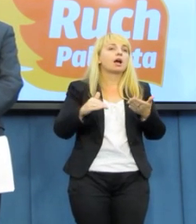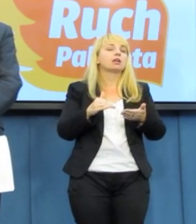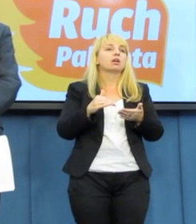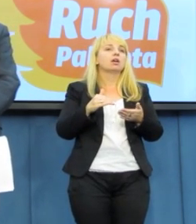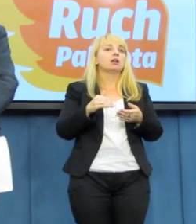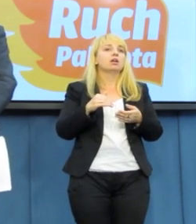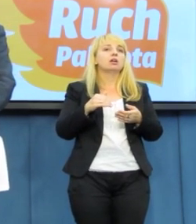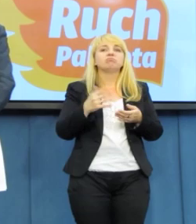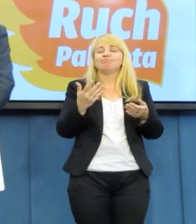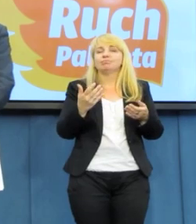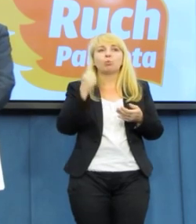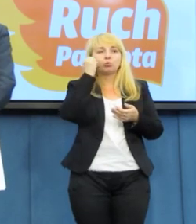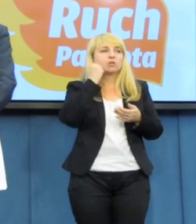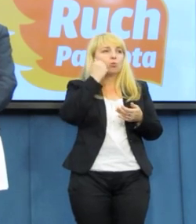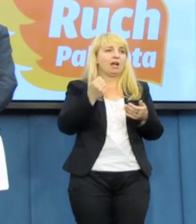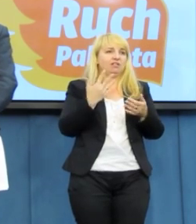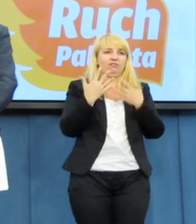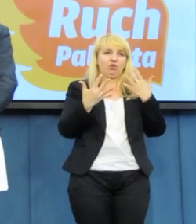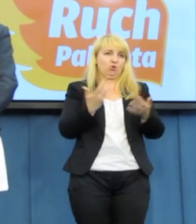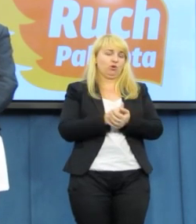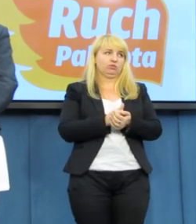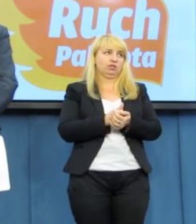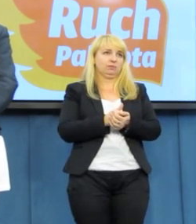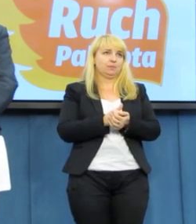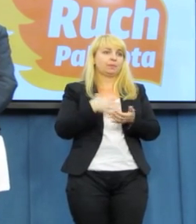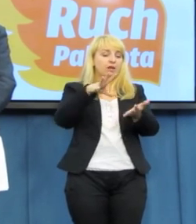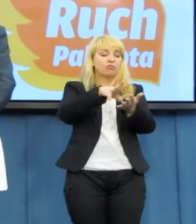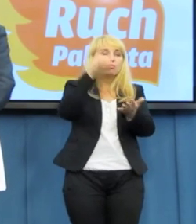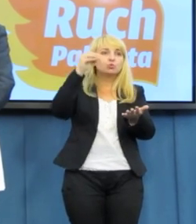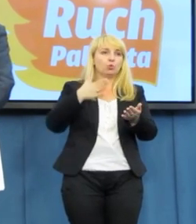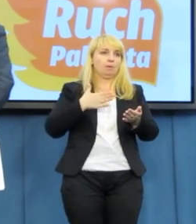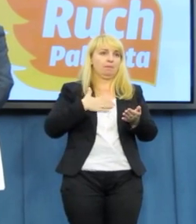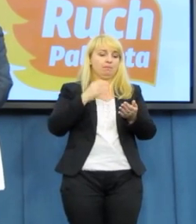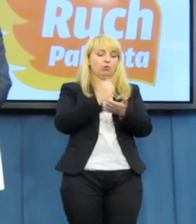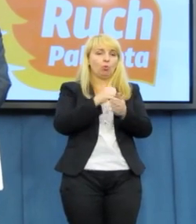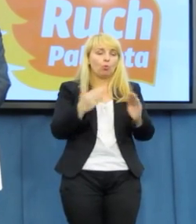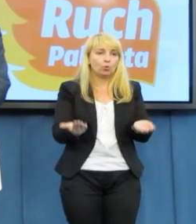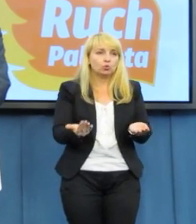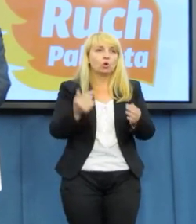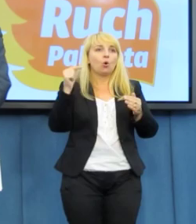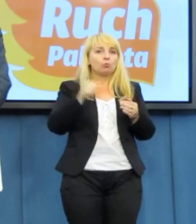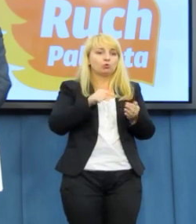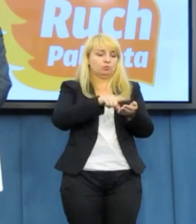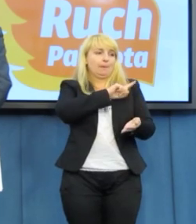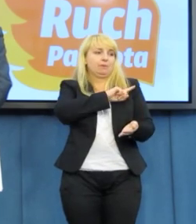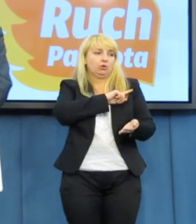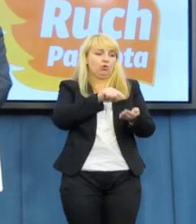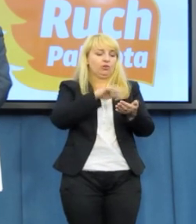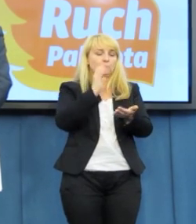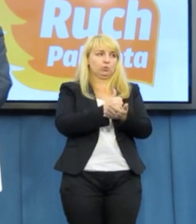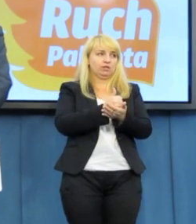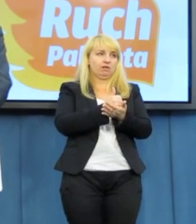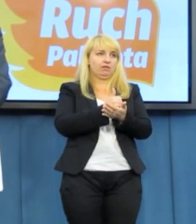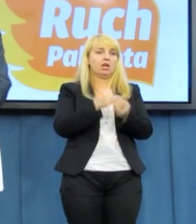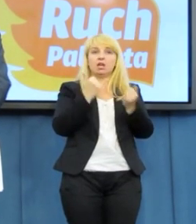szariatu. Tak, rzeczywiście to jest wzór. No, jeśli mamy konstytucję, to powinniśmy jej przestrzegać,